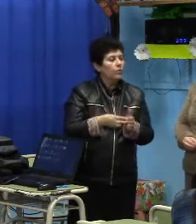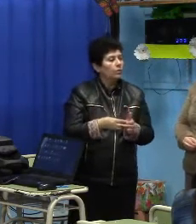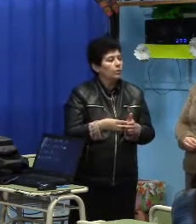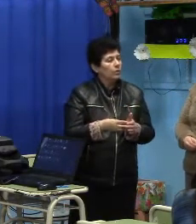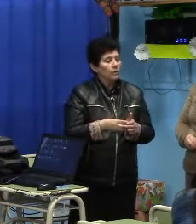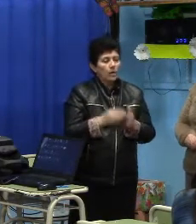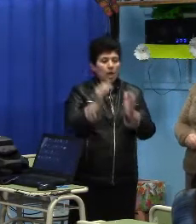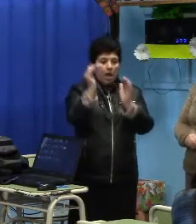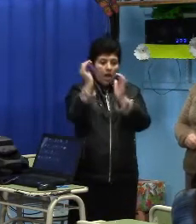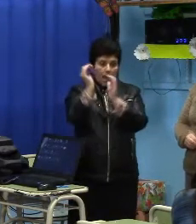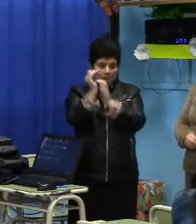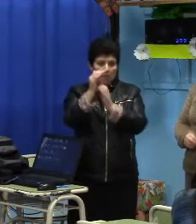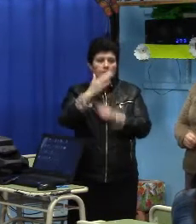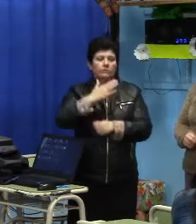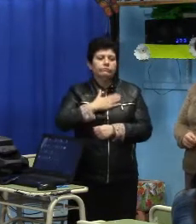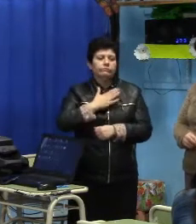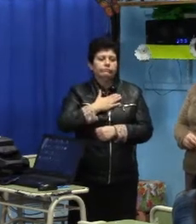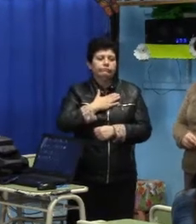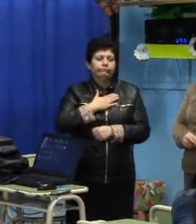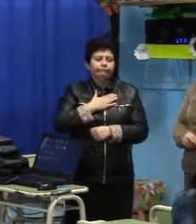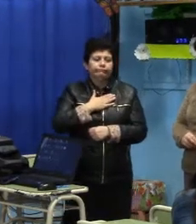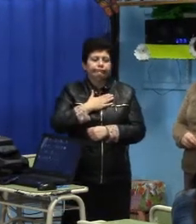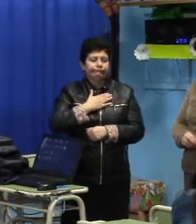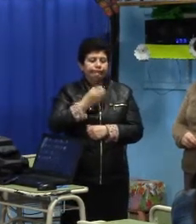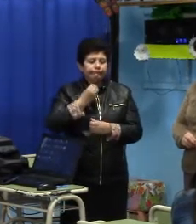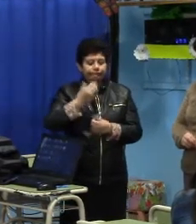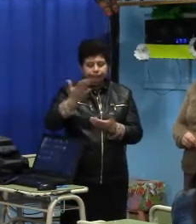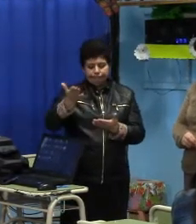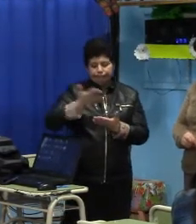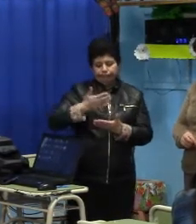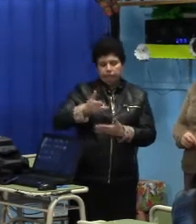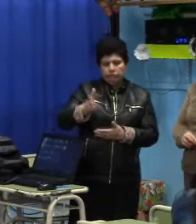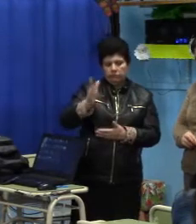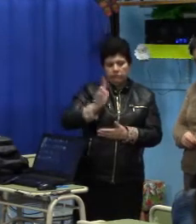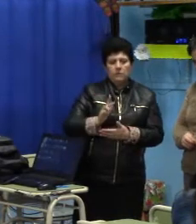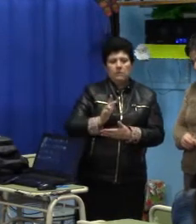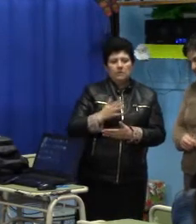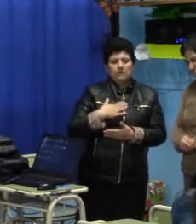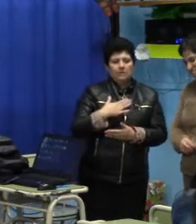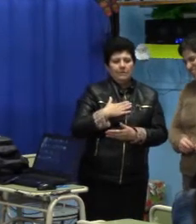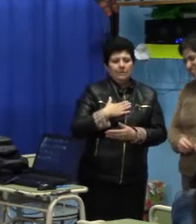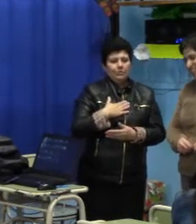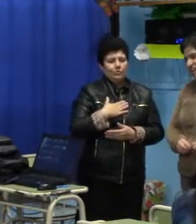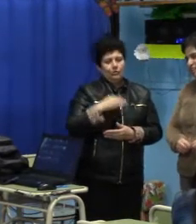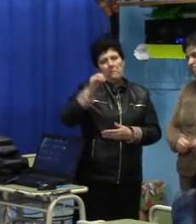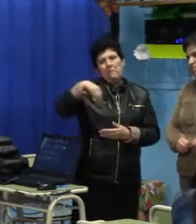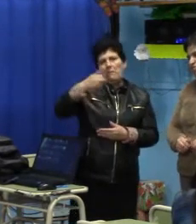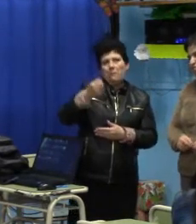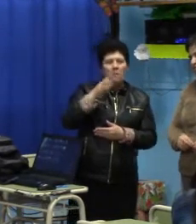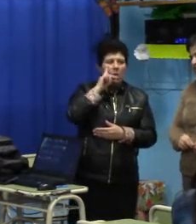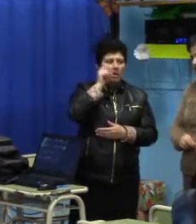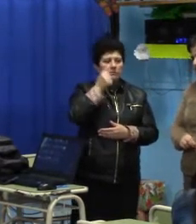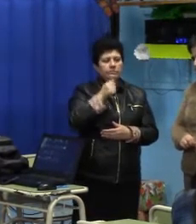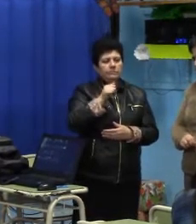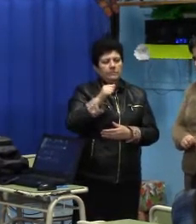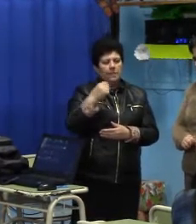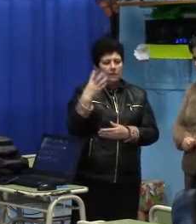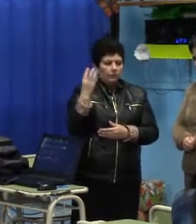misma iglesia mía por tratarme tan normal, claro, que a veces se